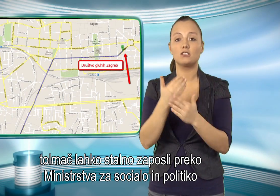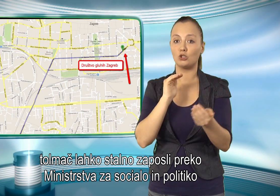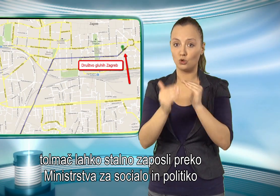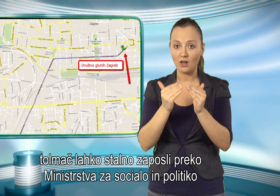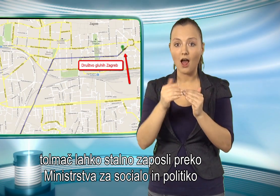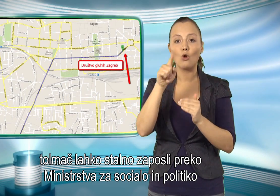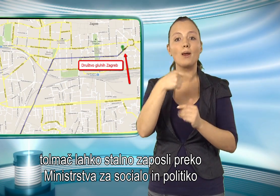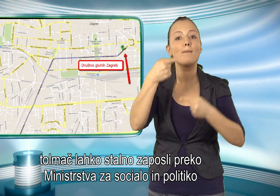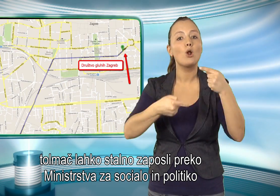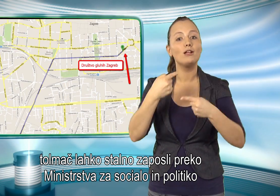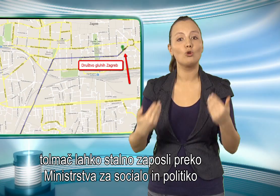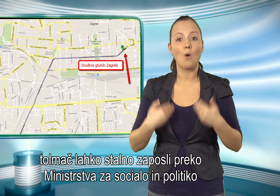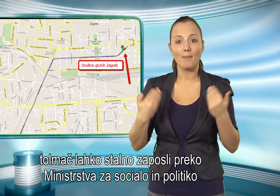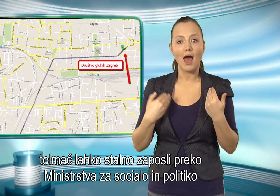na Hrvaškem.